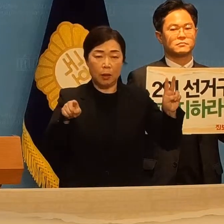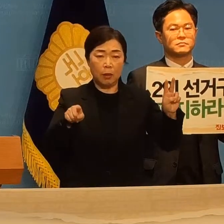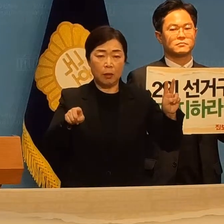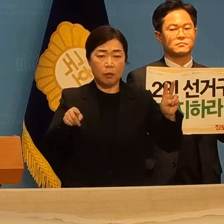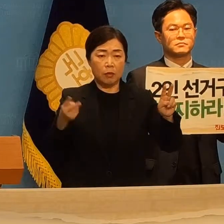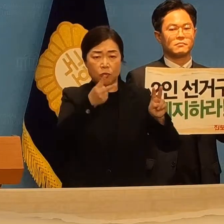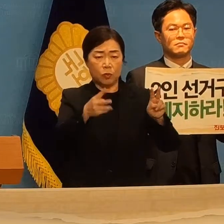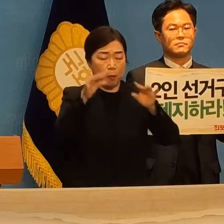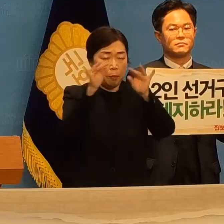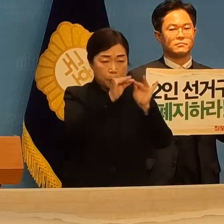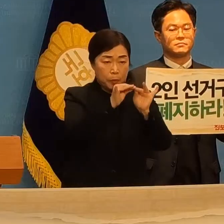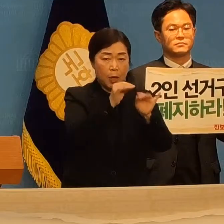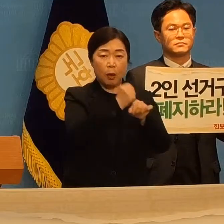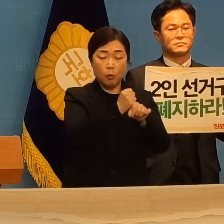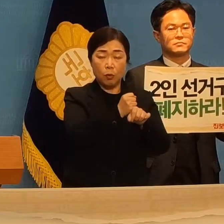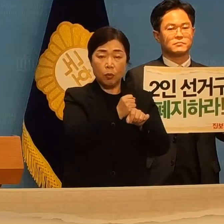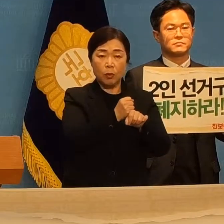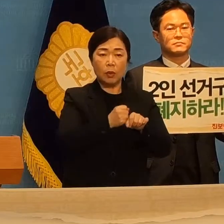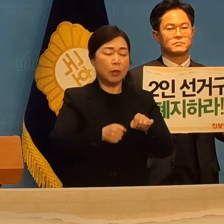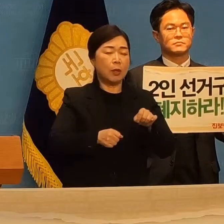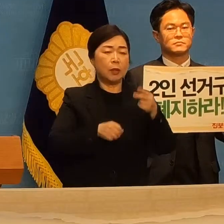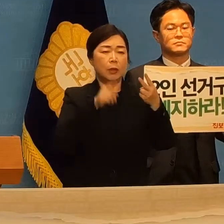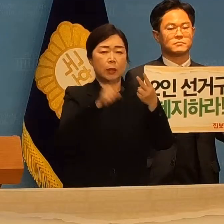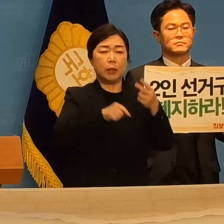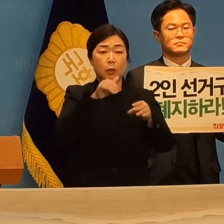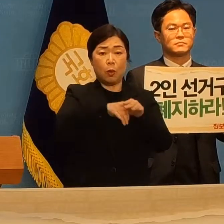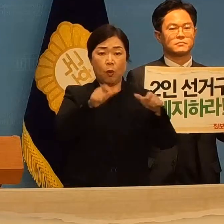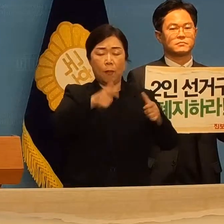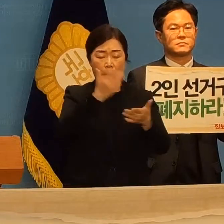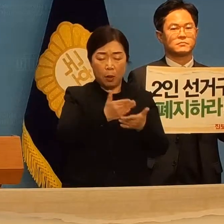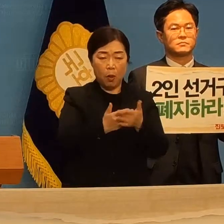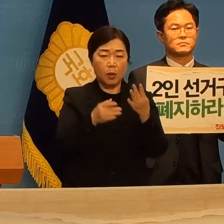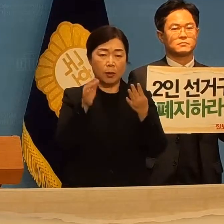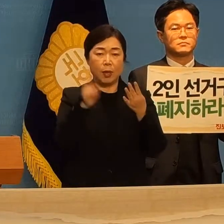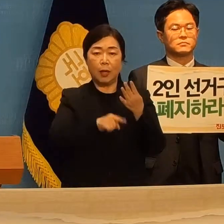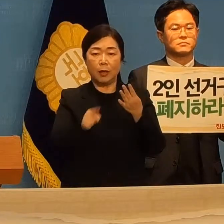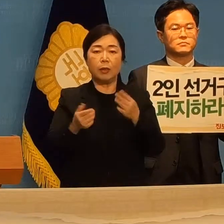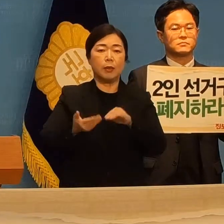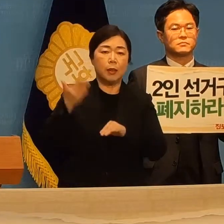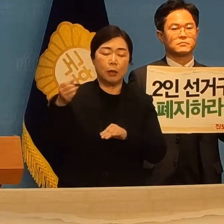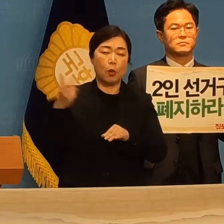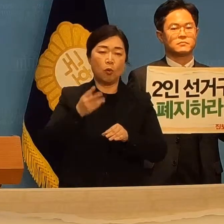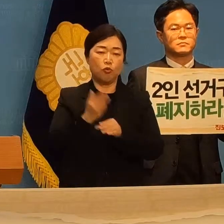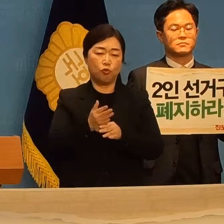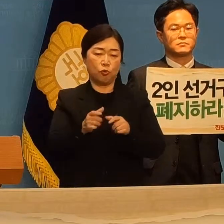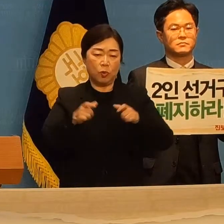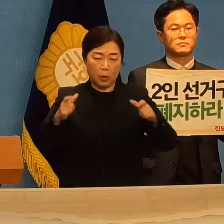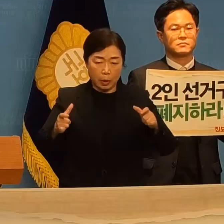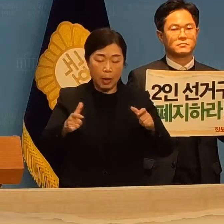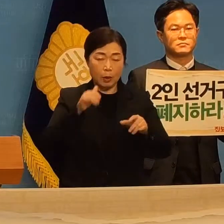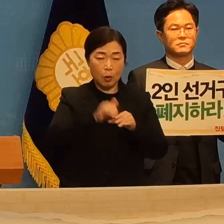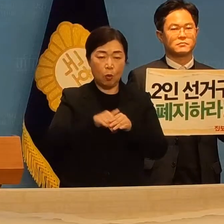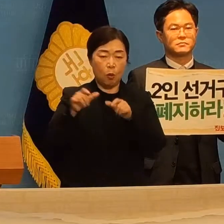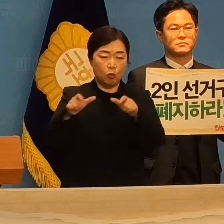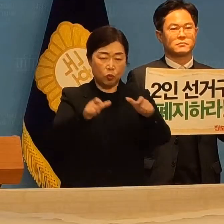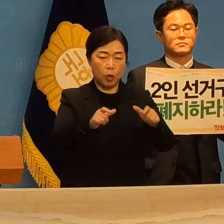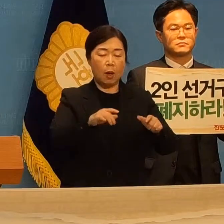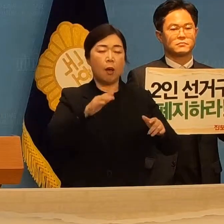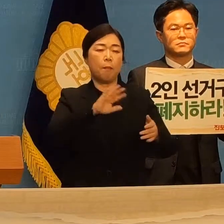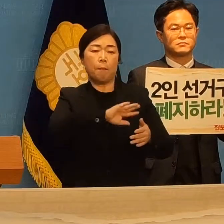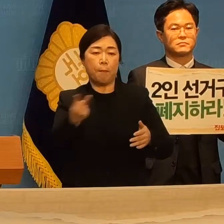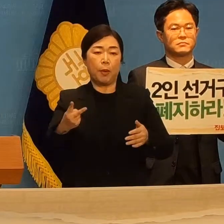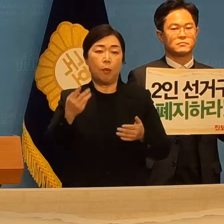전면 폐지하고 4인 이상 선거구제, 중대 선거구제로 바뀌어야 합니다. 하루빨리